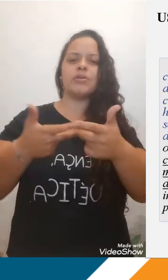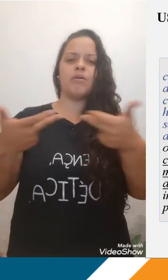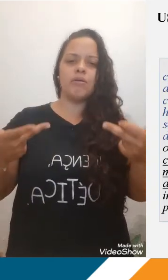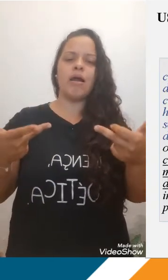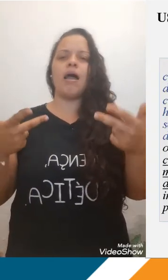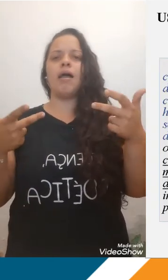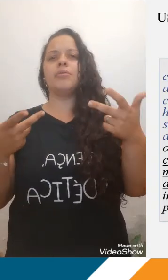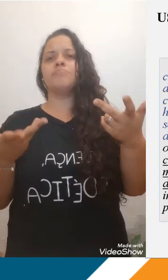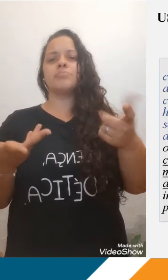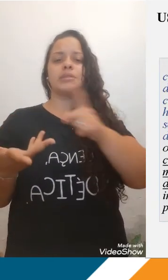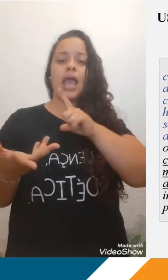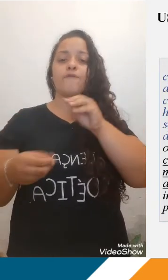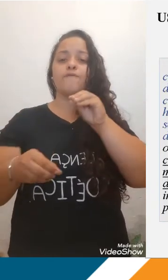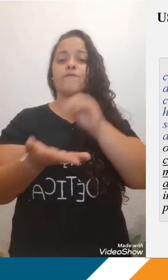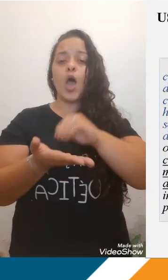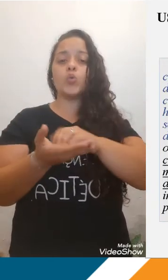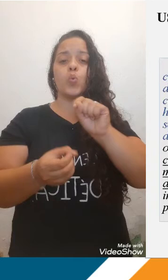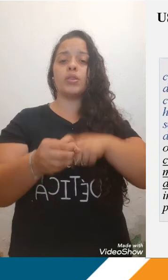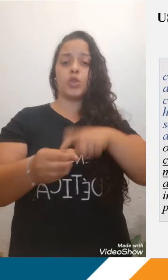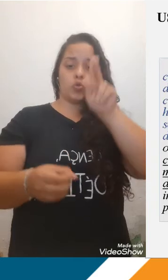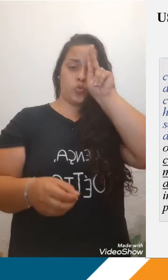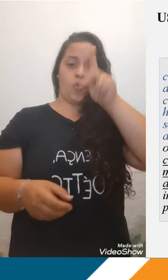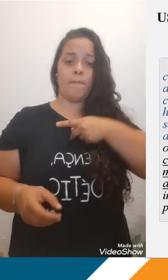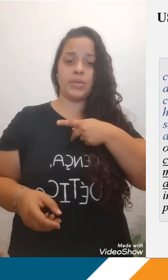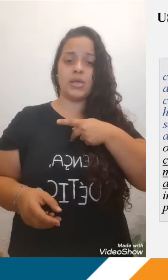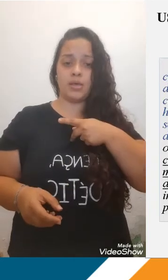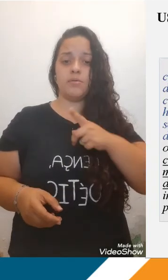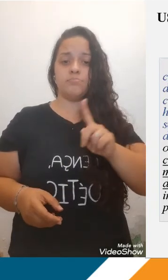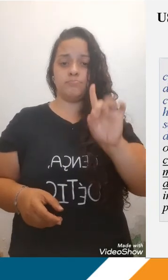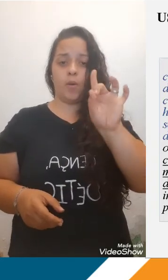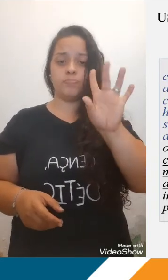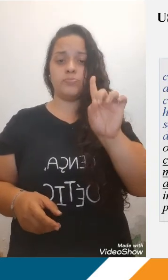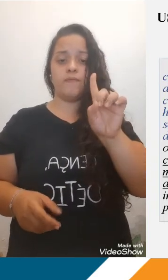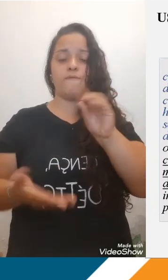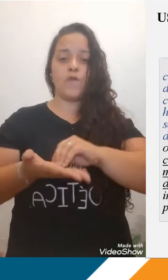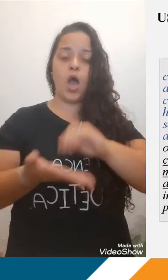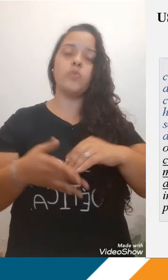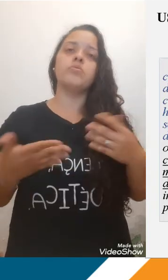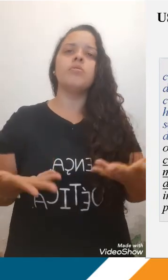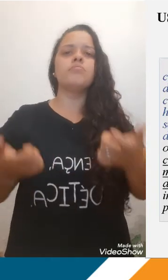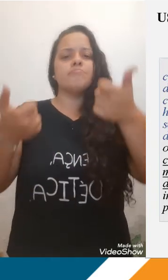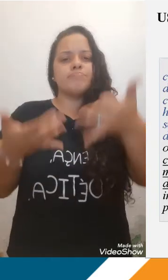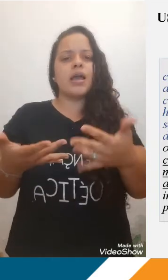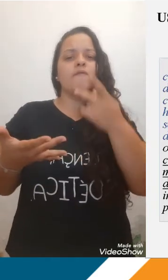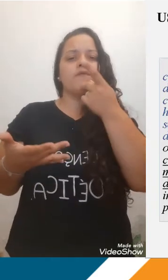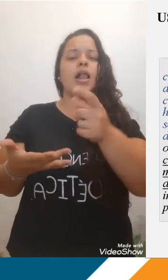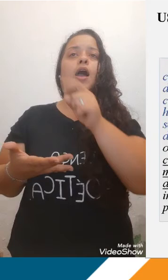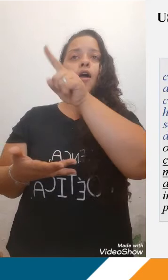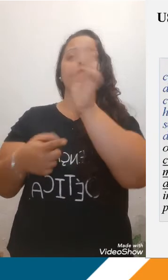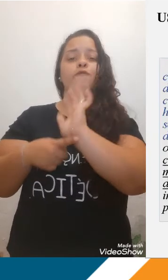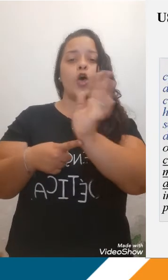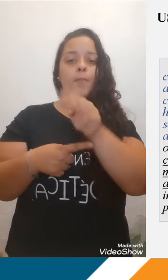consumo e sua autonomia intelectual. Gente, como eu bem mencionei, a menção ao filme Matrix está sendo